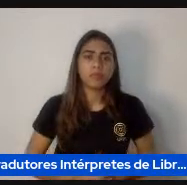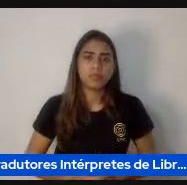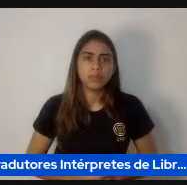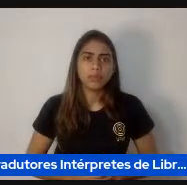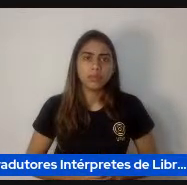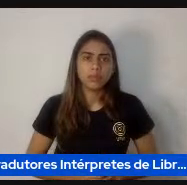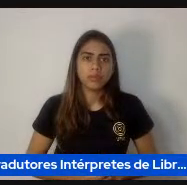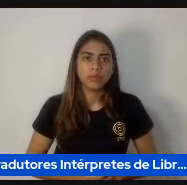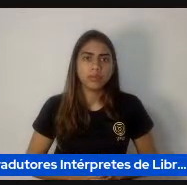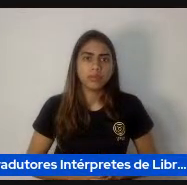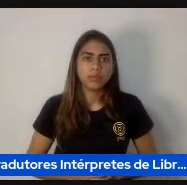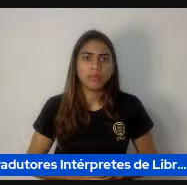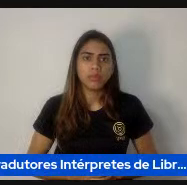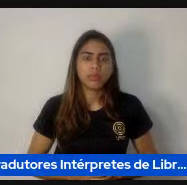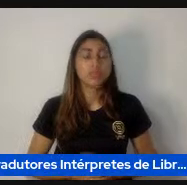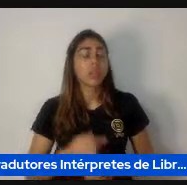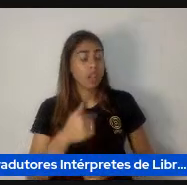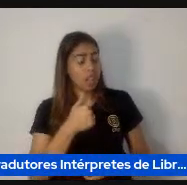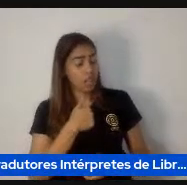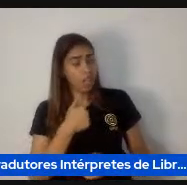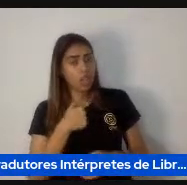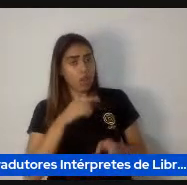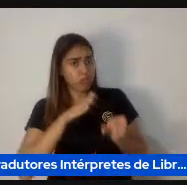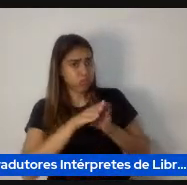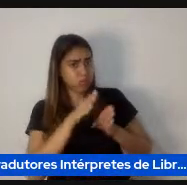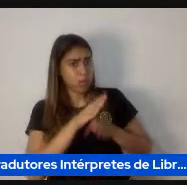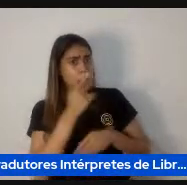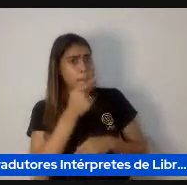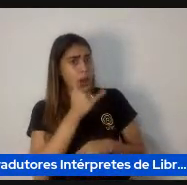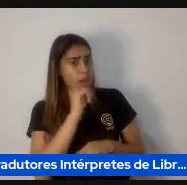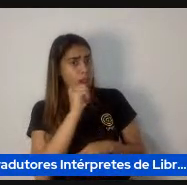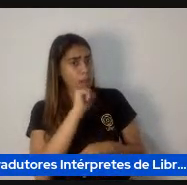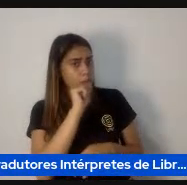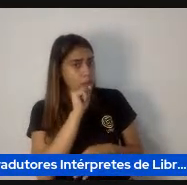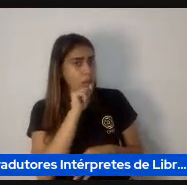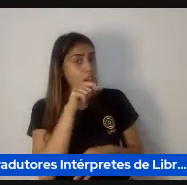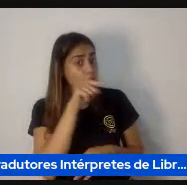Eu oriento os pais, vá no Ministério Público, eu faço, eu brigo,